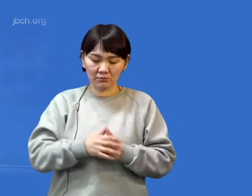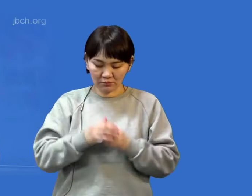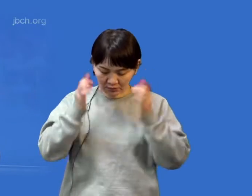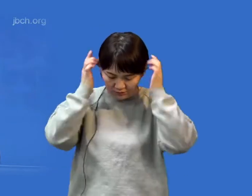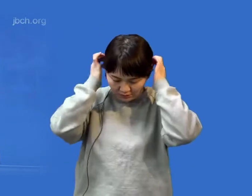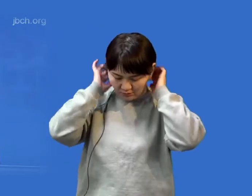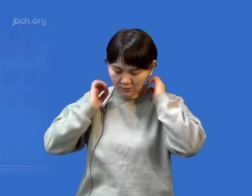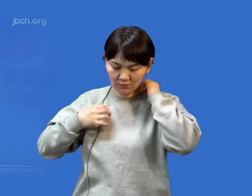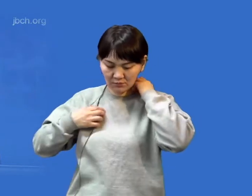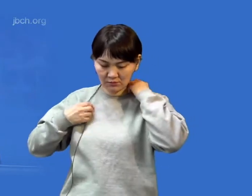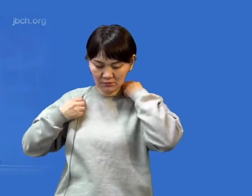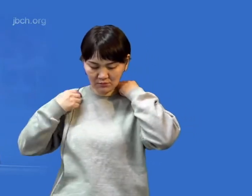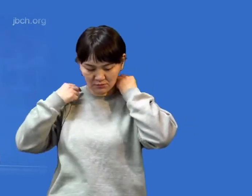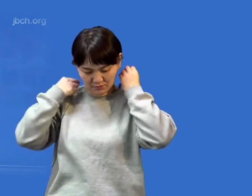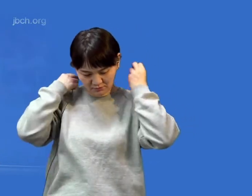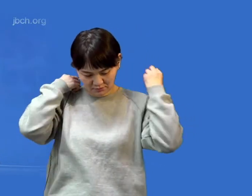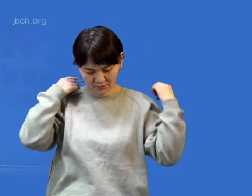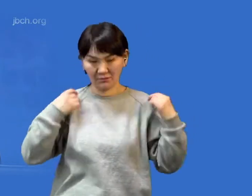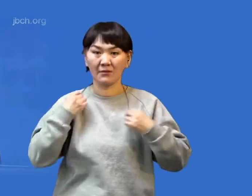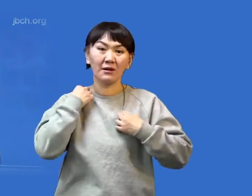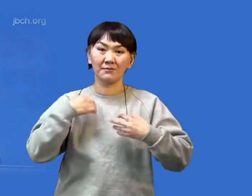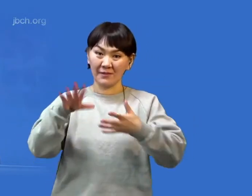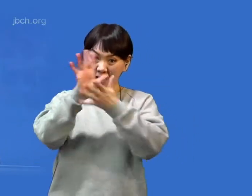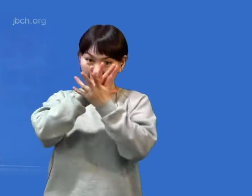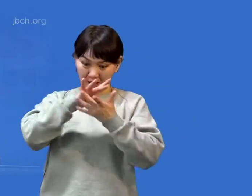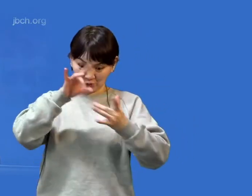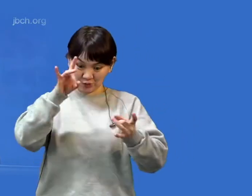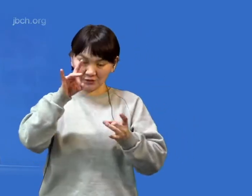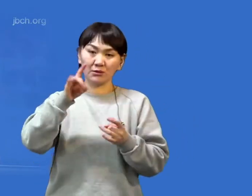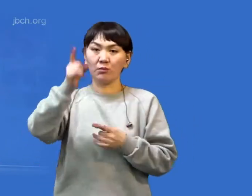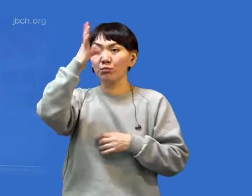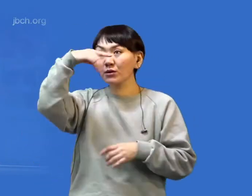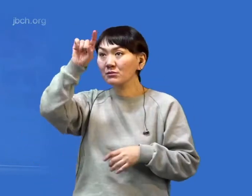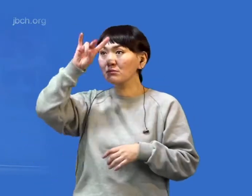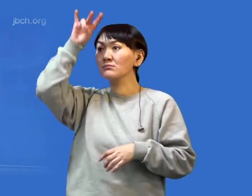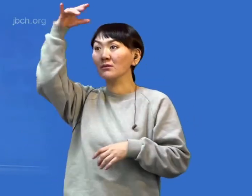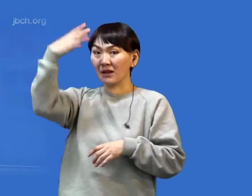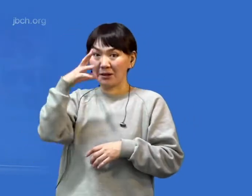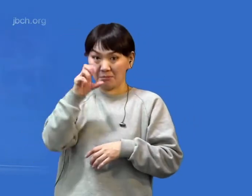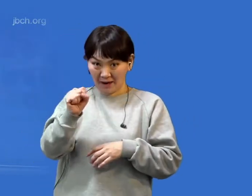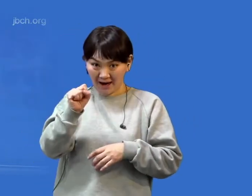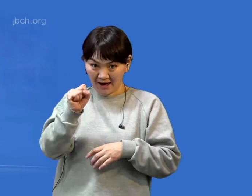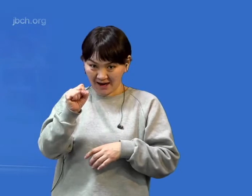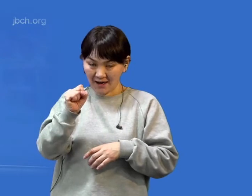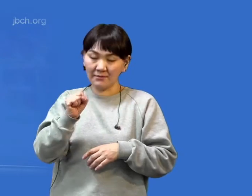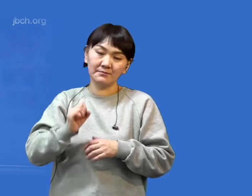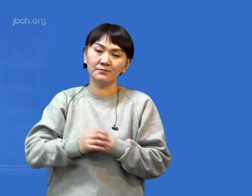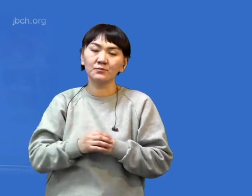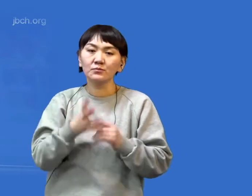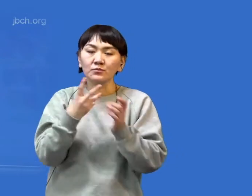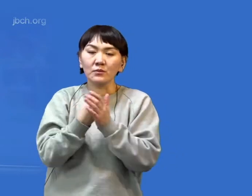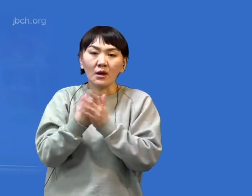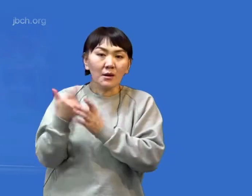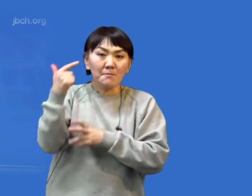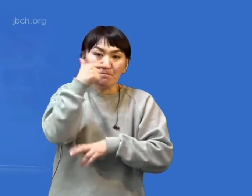Бурханы нэгүсэл ба үгээр бид бүхнийг дүүр гэж махуудын тэр